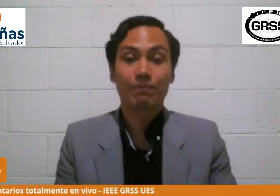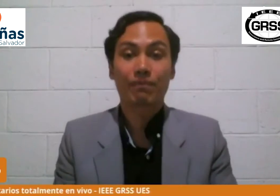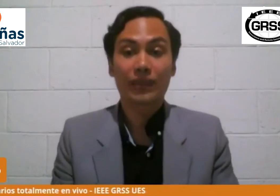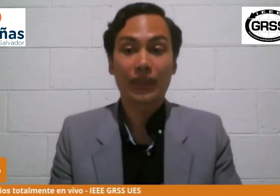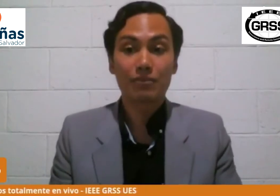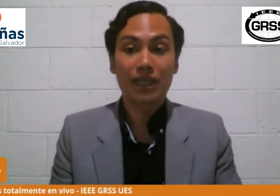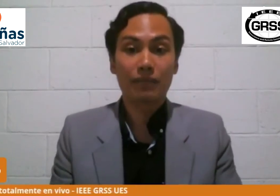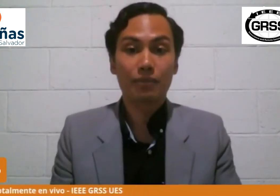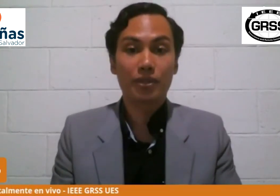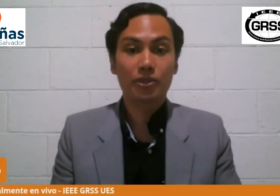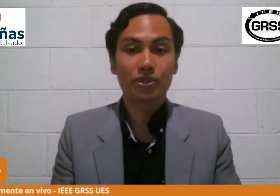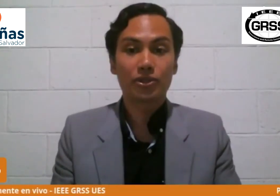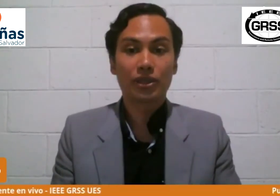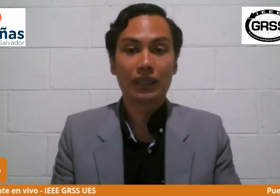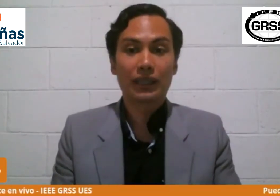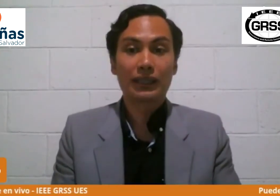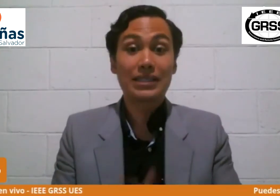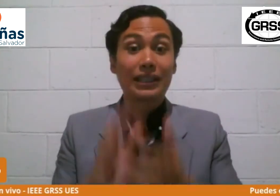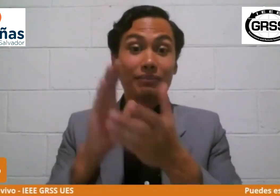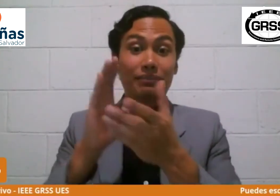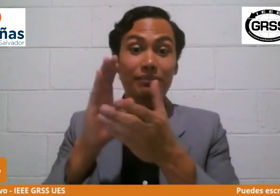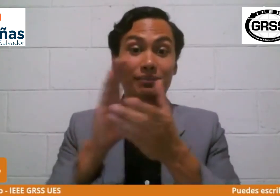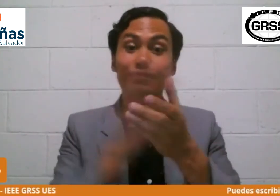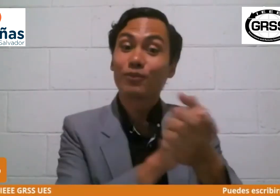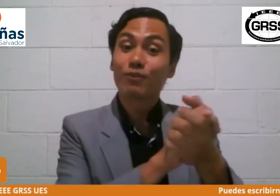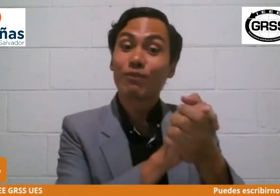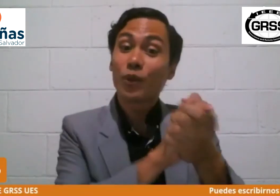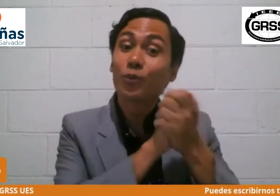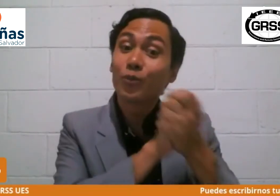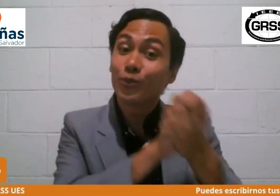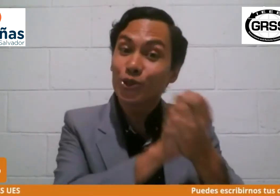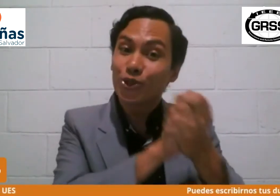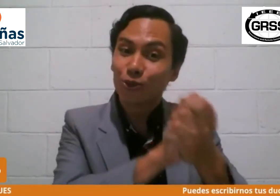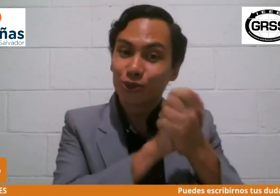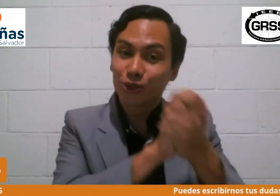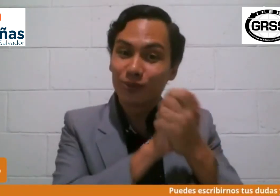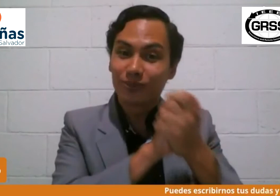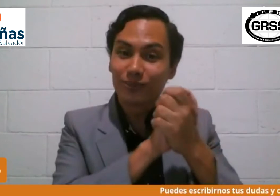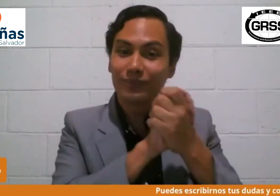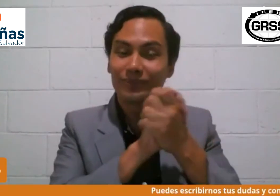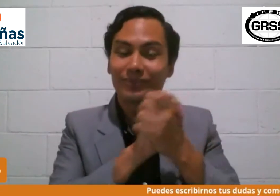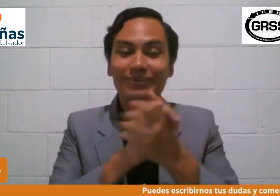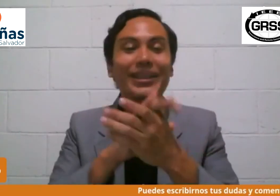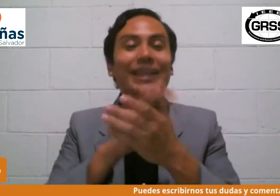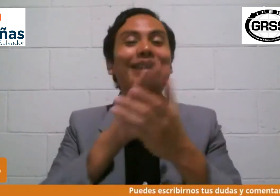Ahora, también podemos decir mucho gusto.